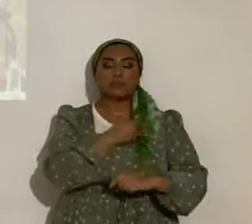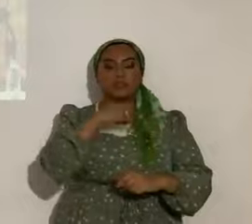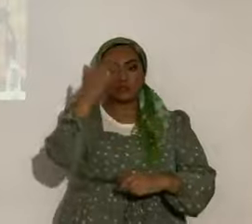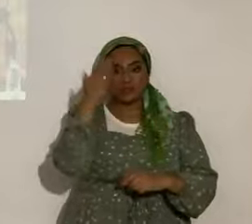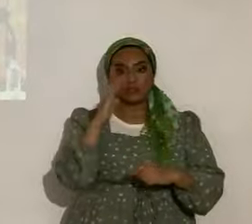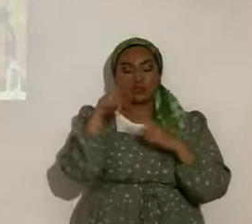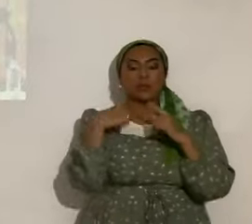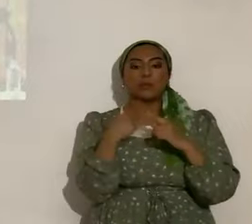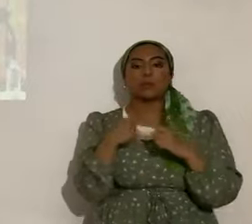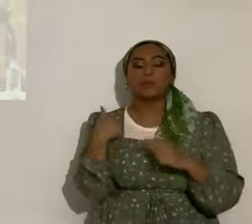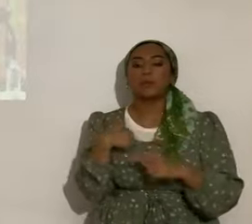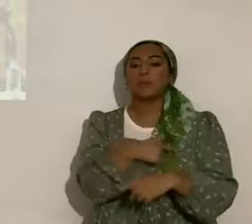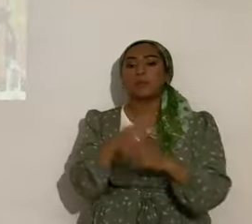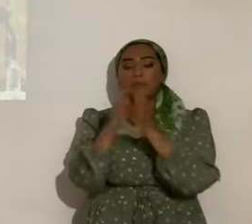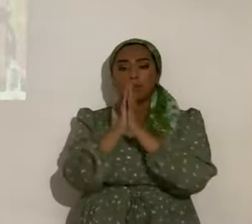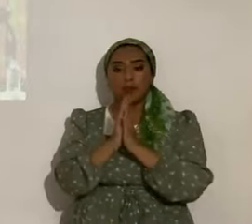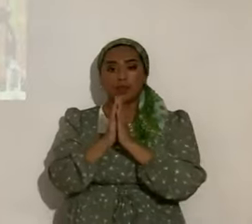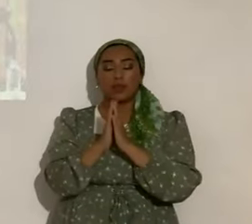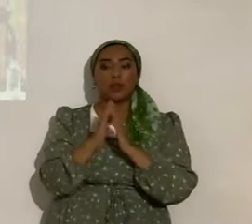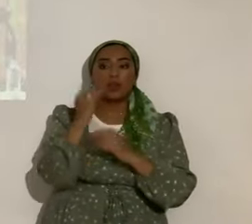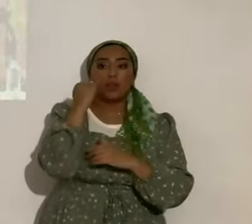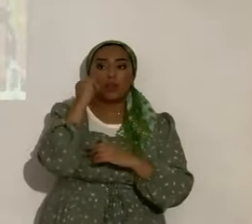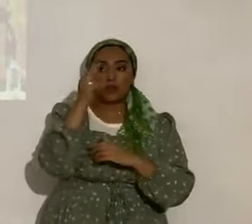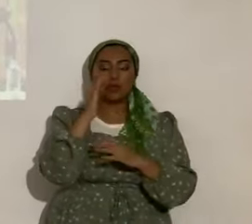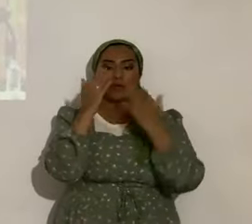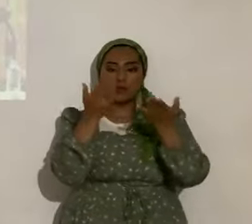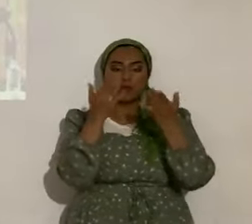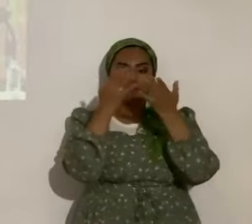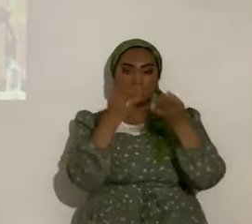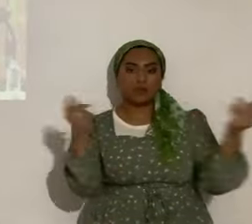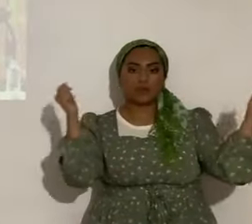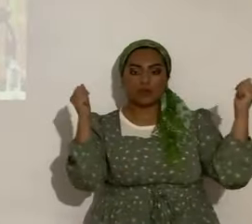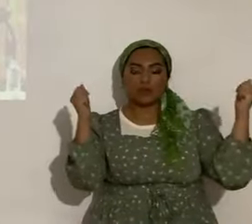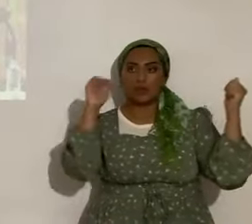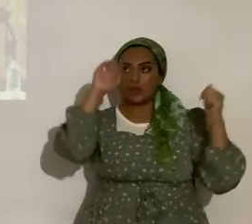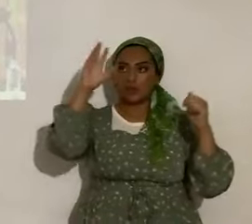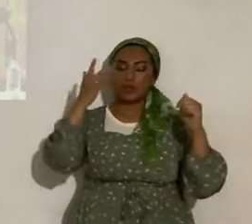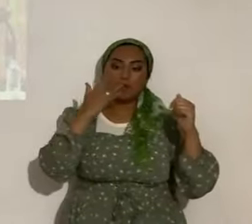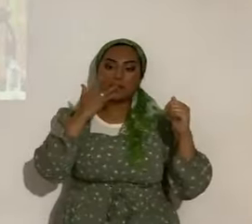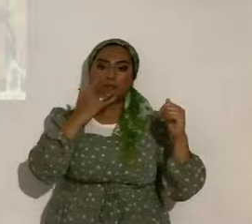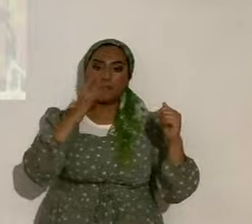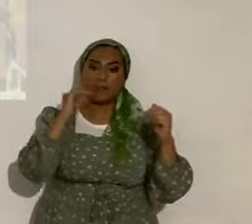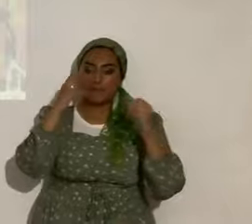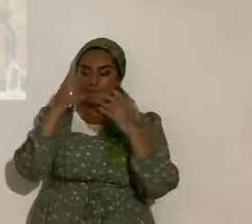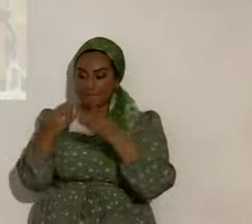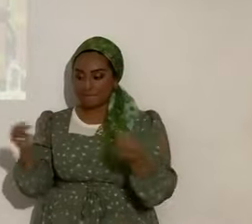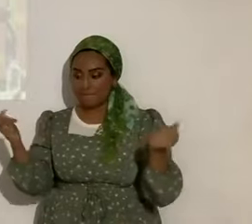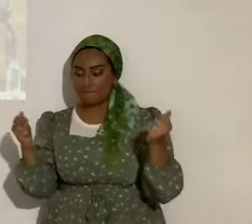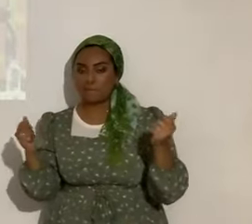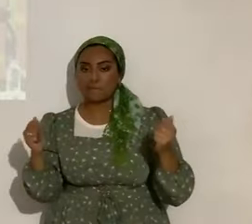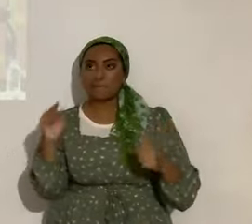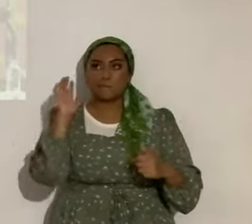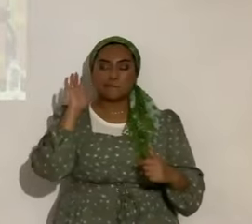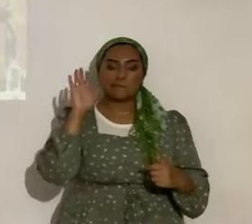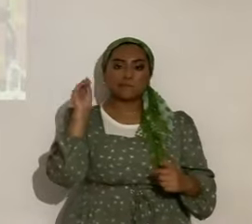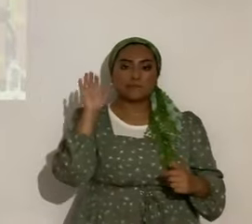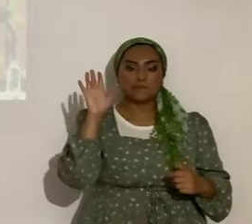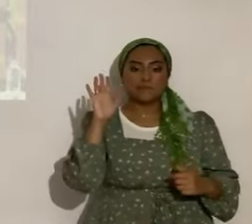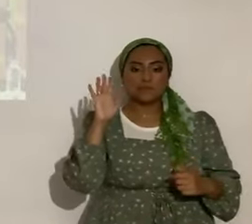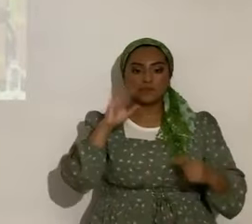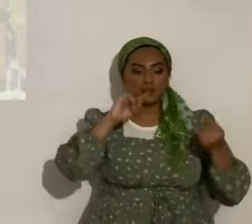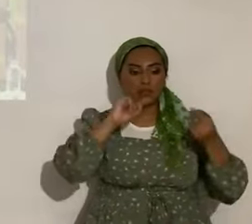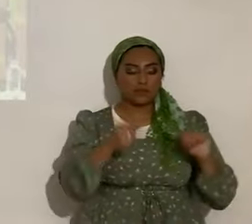oramos, y a los que guste, el Eterno lo sanará. Porque Él sana y Él hiere, o